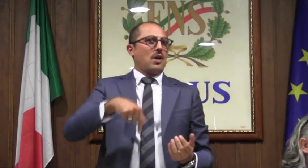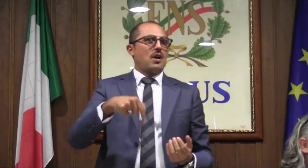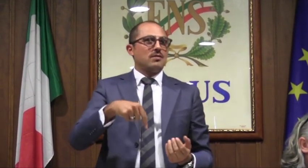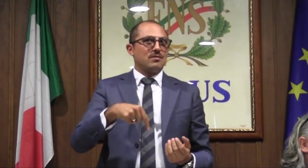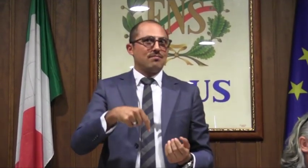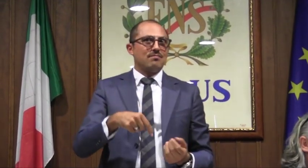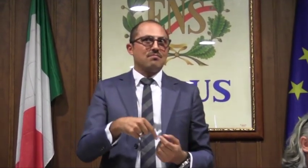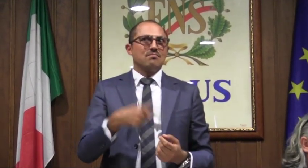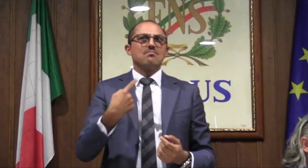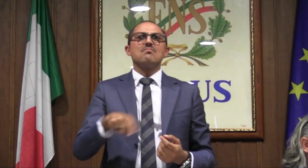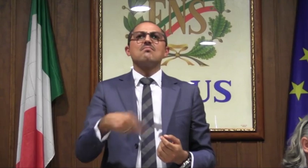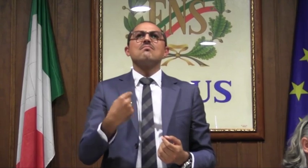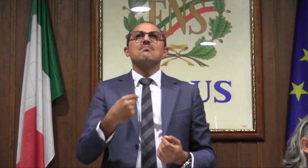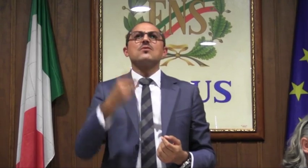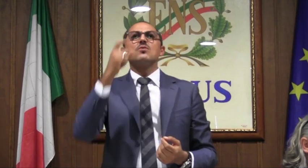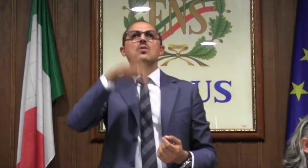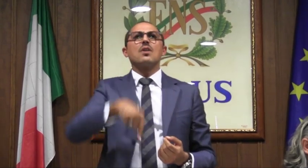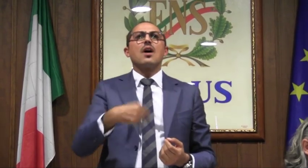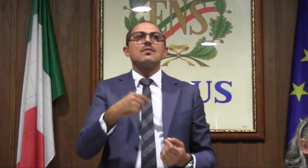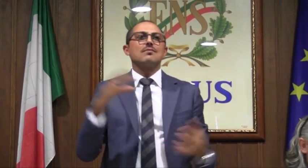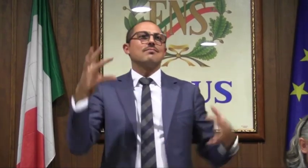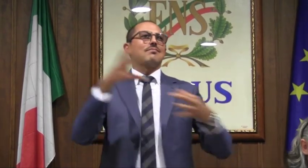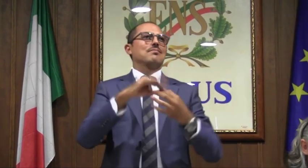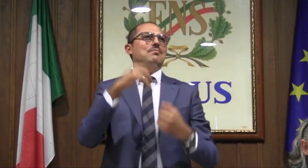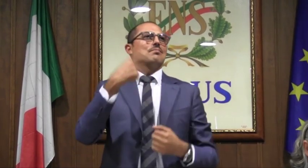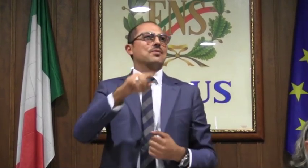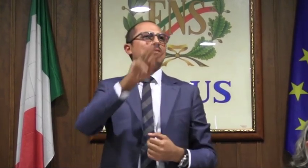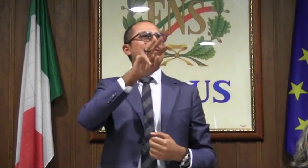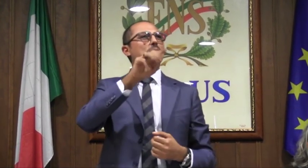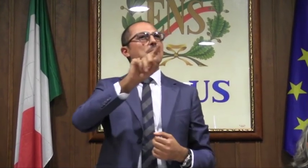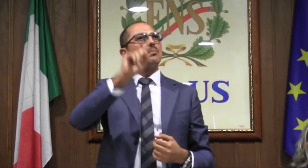Oggi è una giornata molto importante